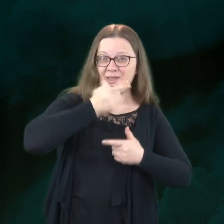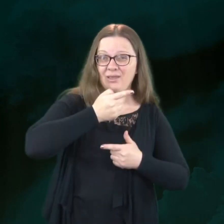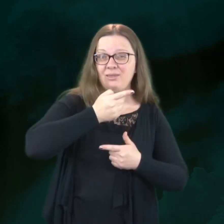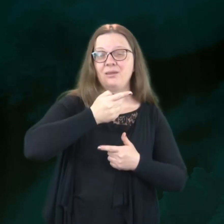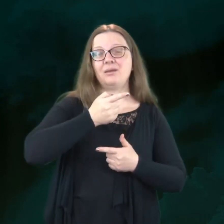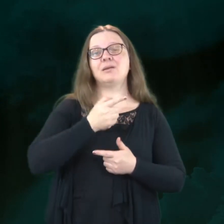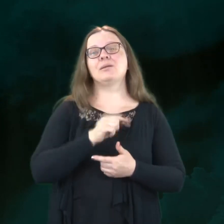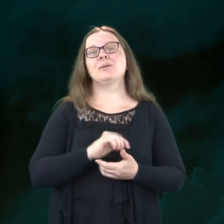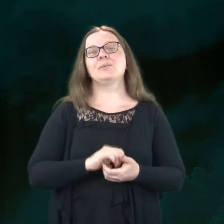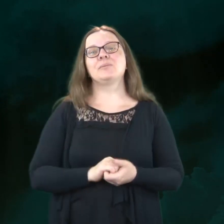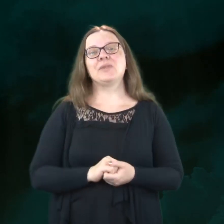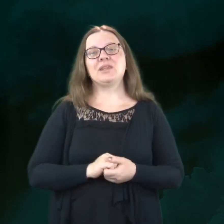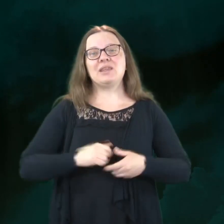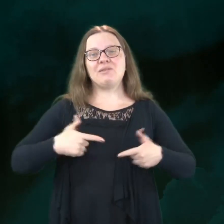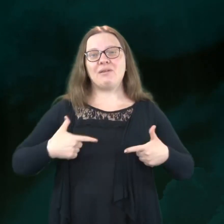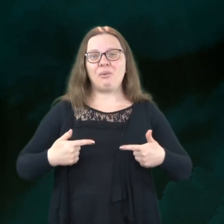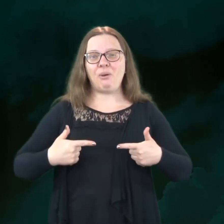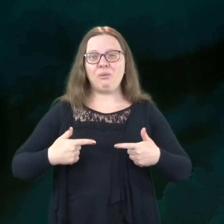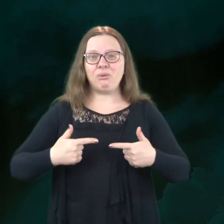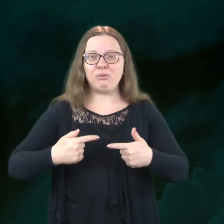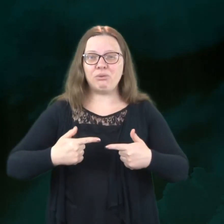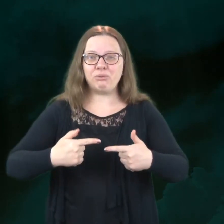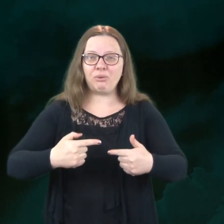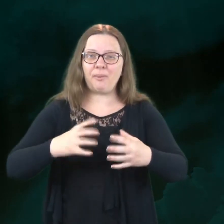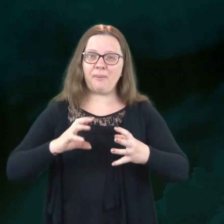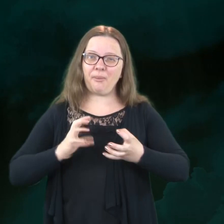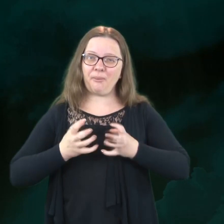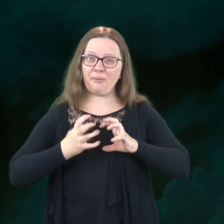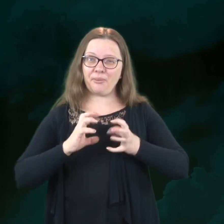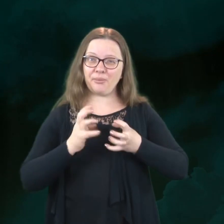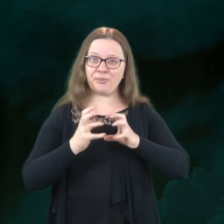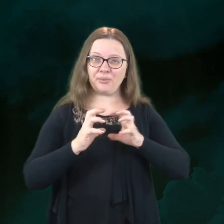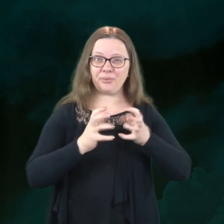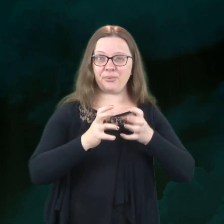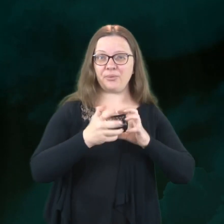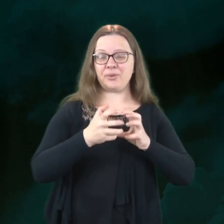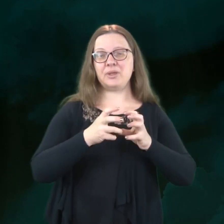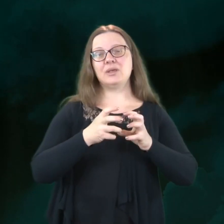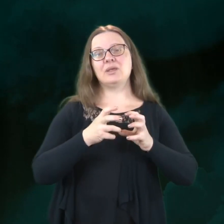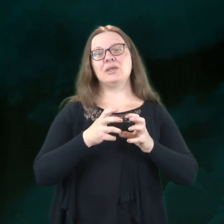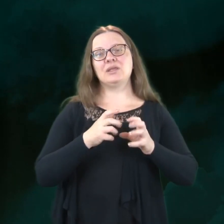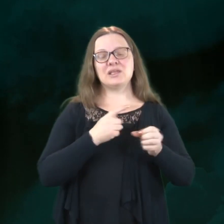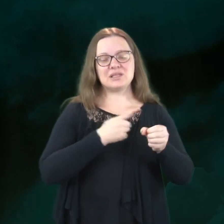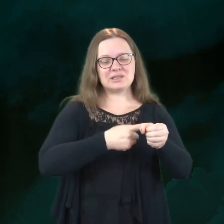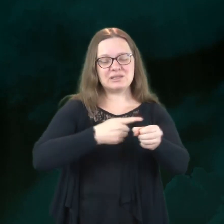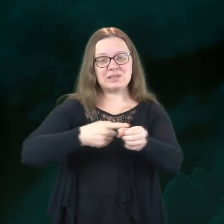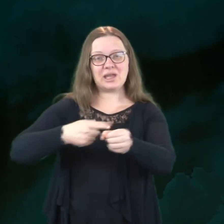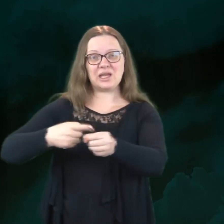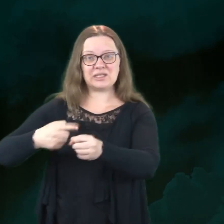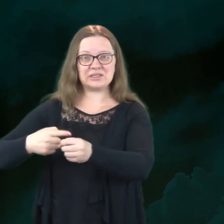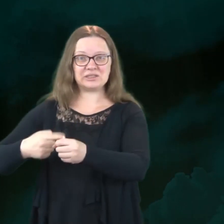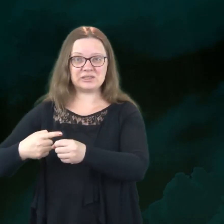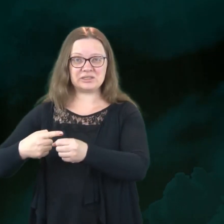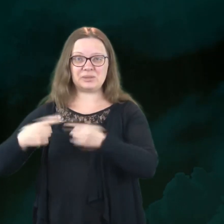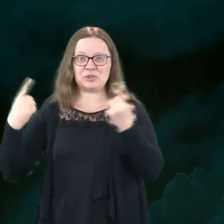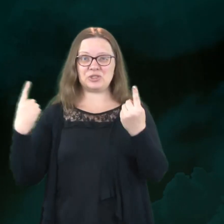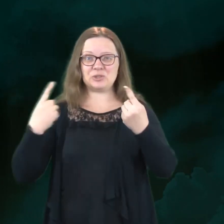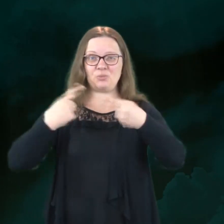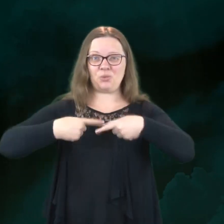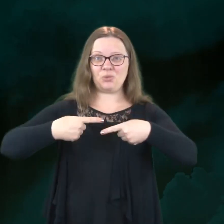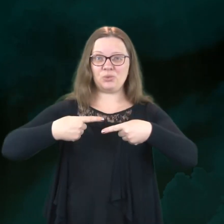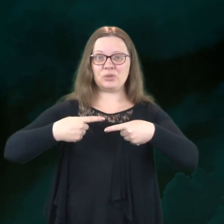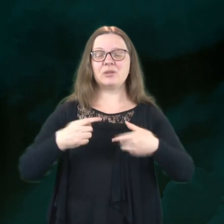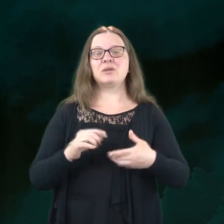as muitas guerras entre eles, muita rivalidade entre as diferentes cidades polis, e enfraqueceu-se